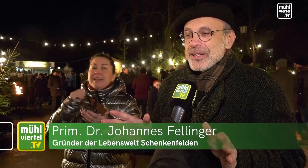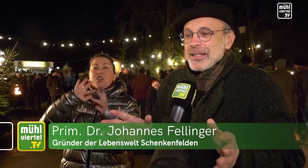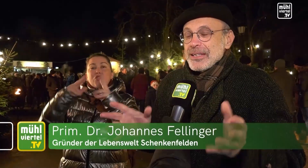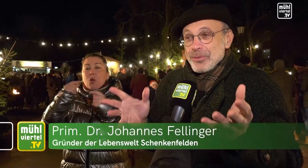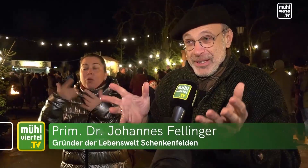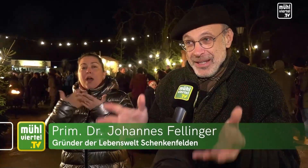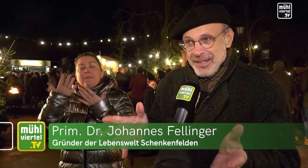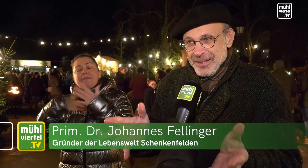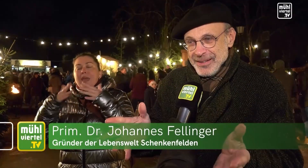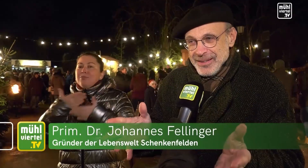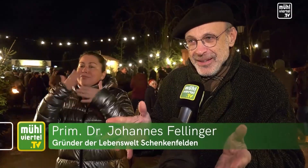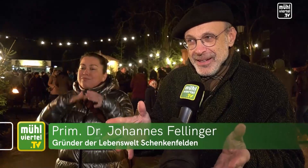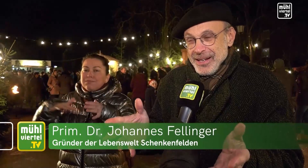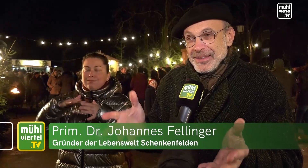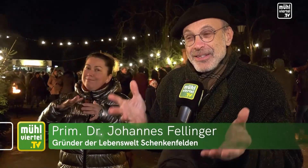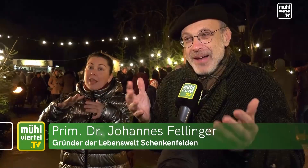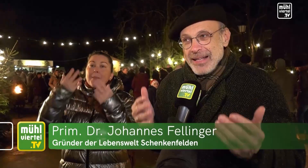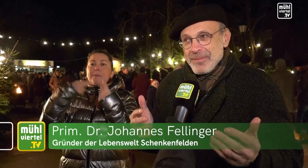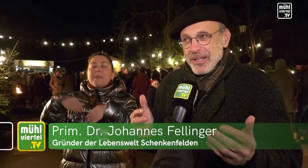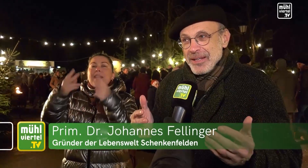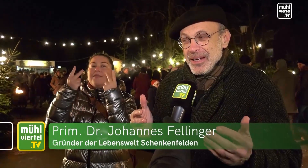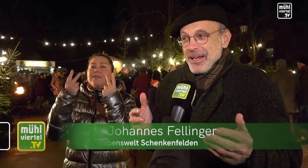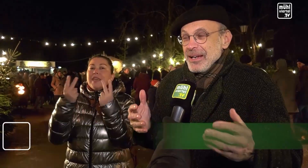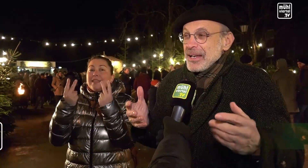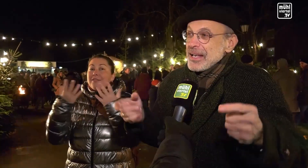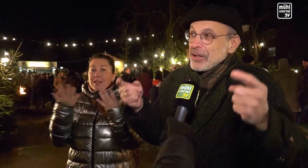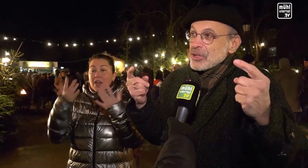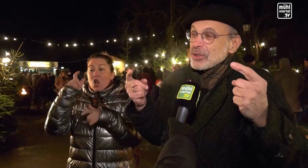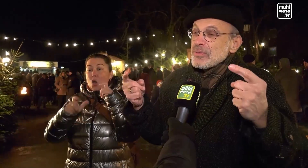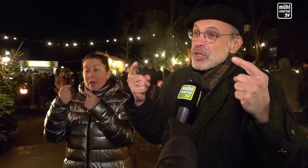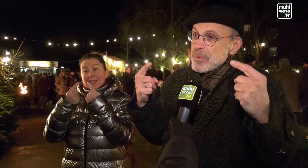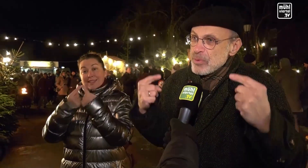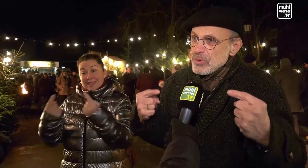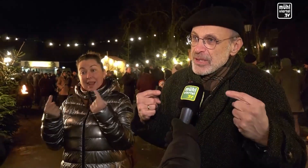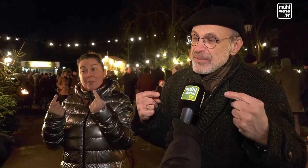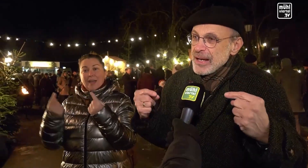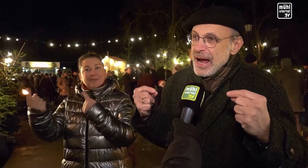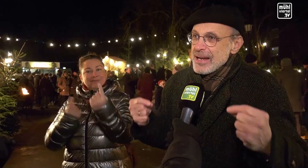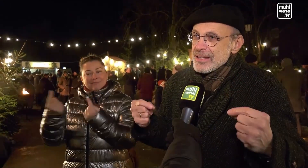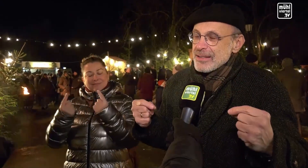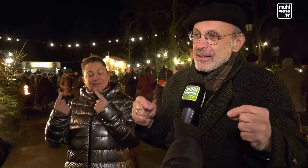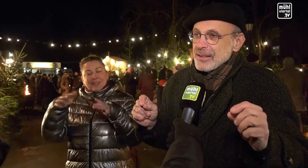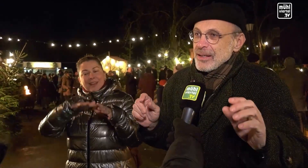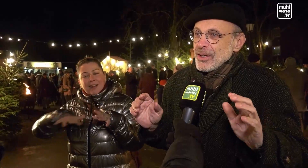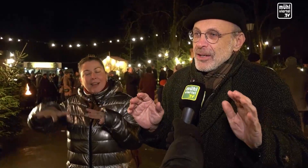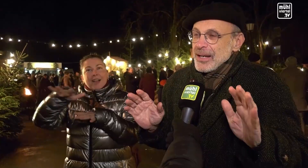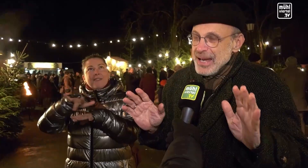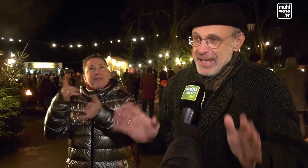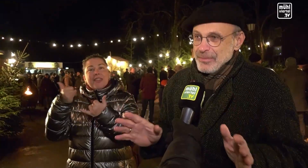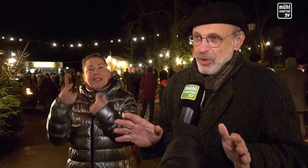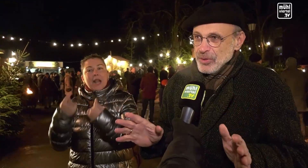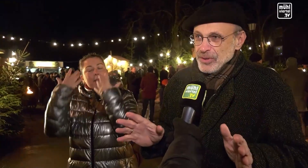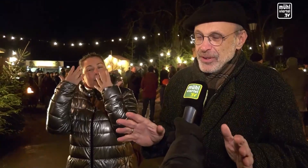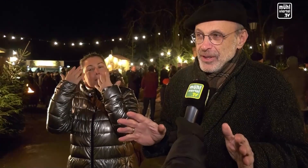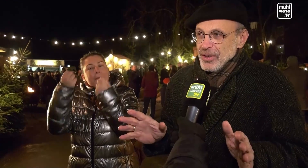an, die dort sind, die es wahrnehmen. Ich kann nur sagen, dass wir uns bemühen, dass wir alles